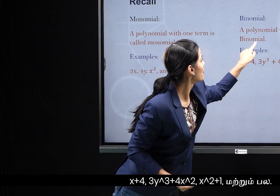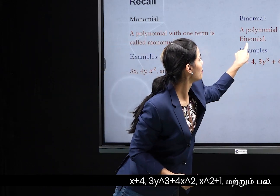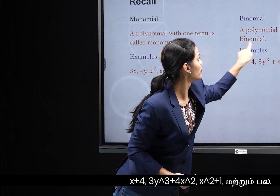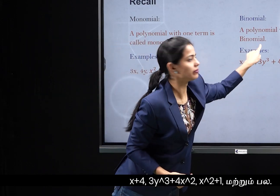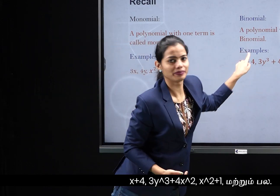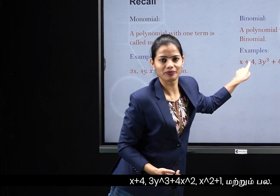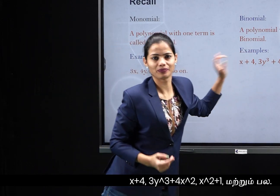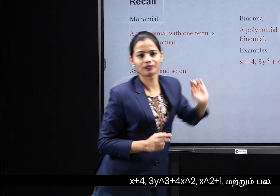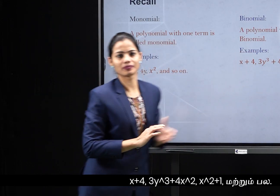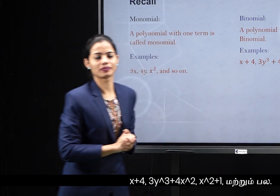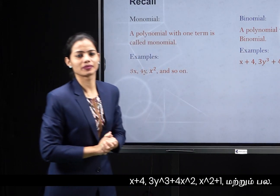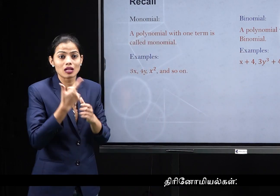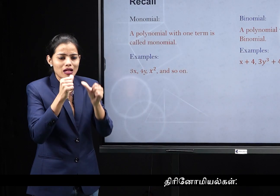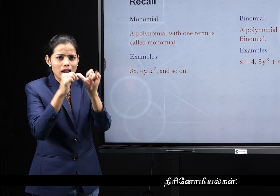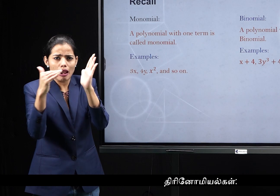கூட்டல் 1 மற்றும் பல. ட்ரைனோமியல்